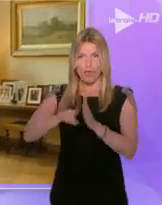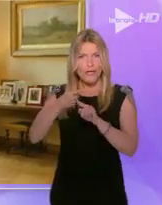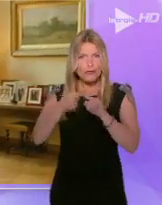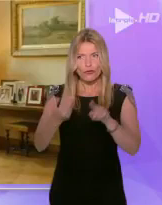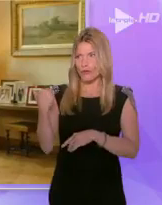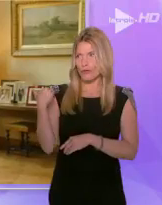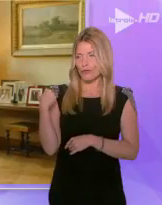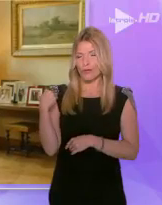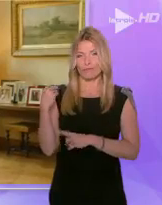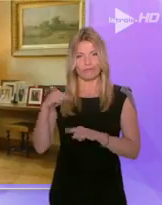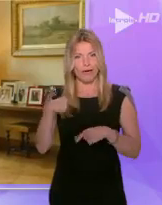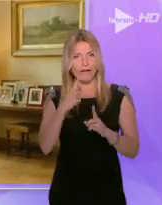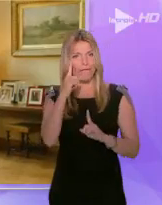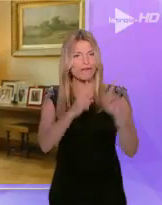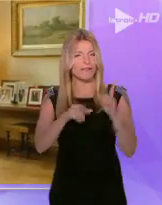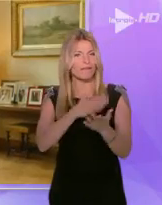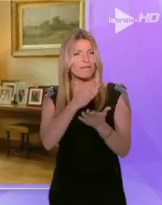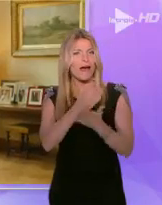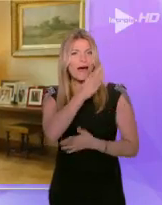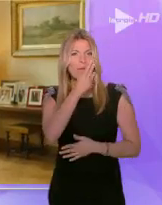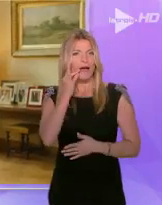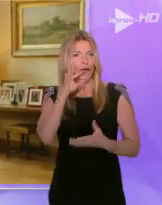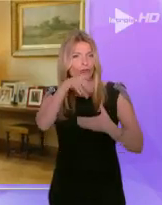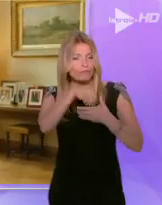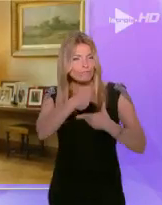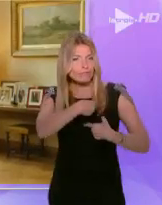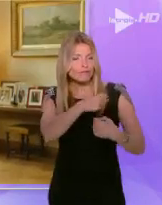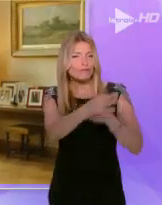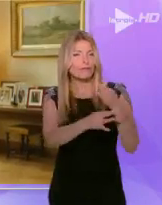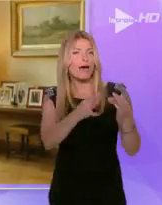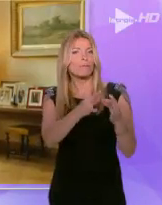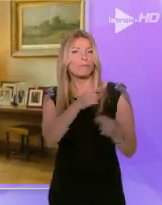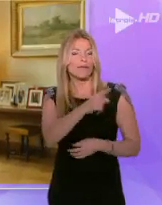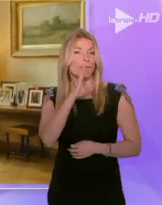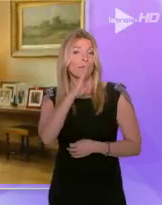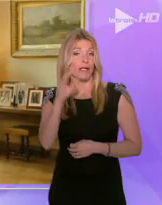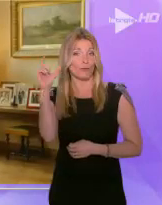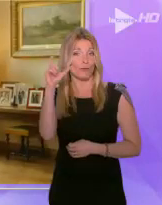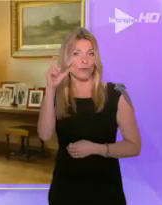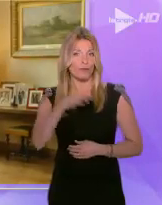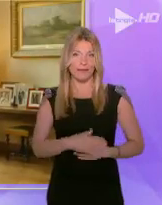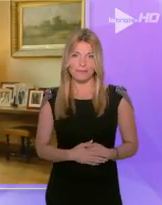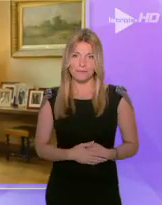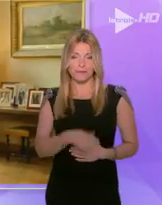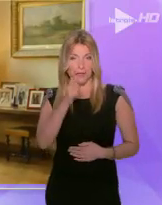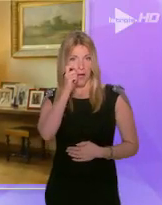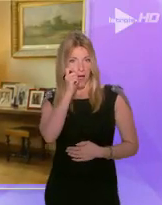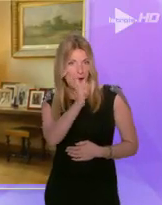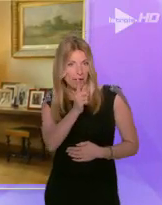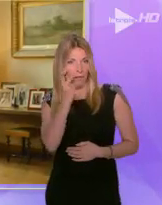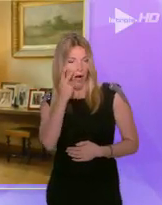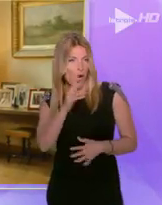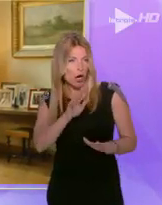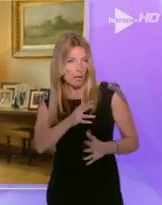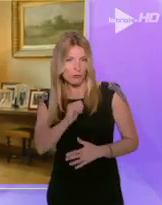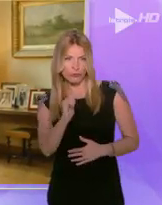suis allé fêter la rupture du jeûne dans une famille belge musulmane. J'ai été impressionné par la manière